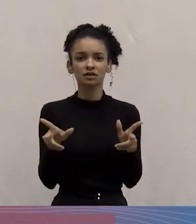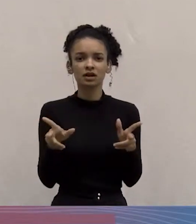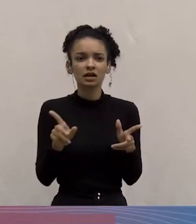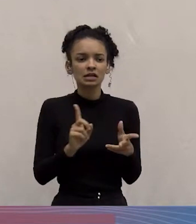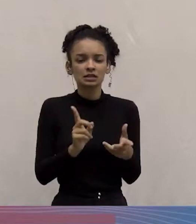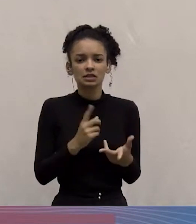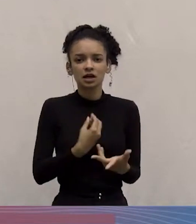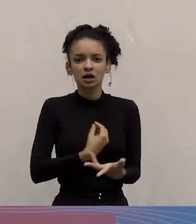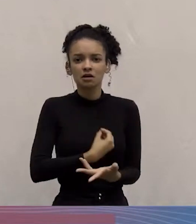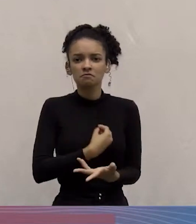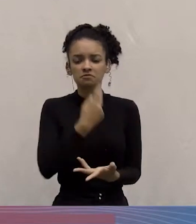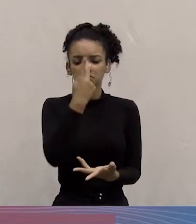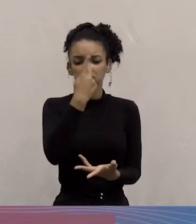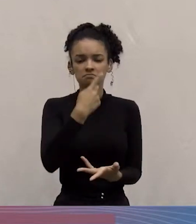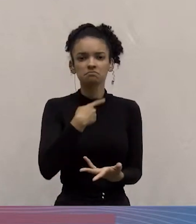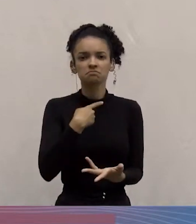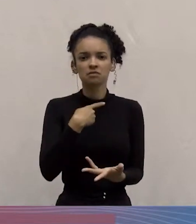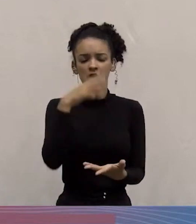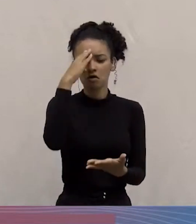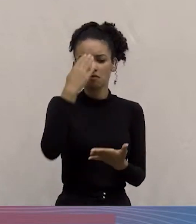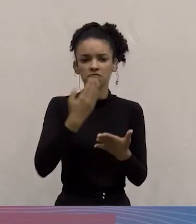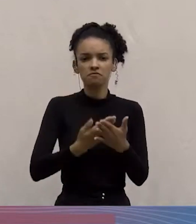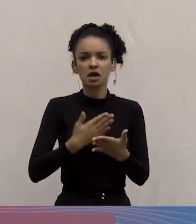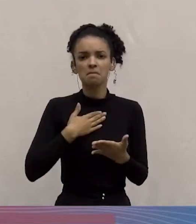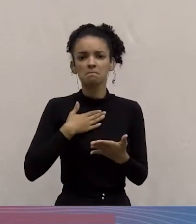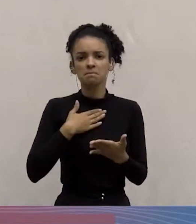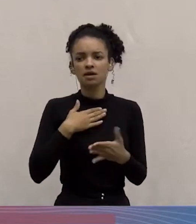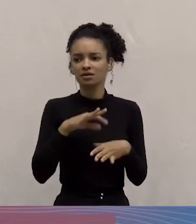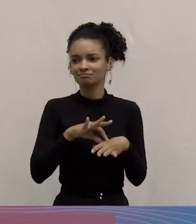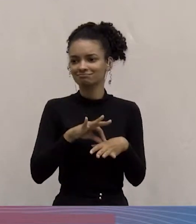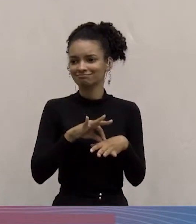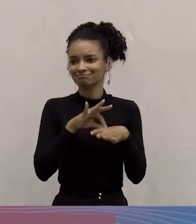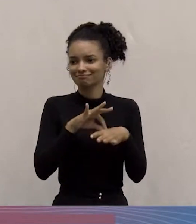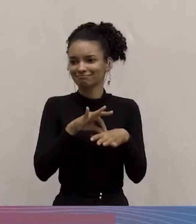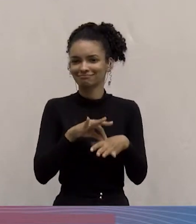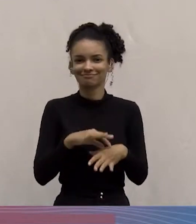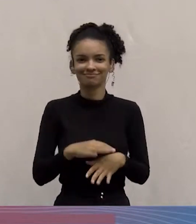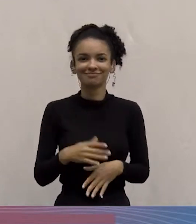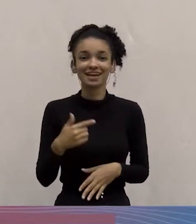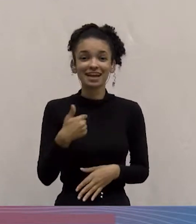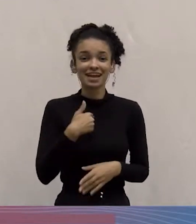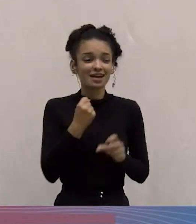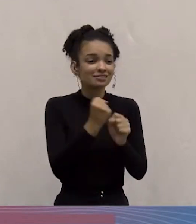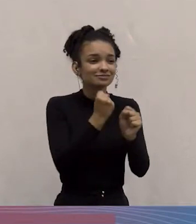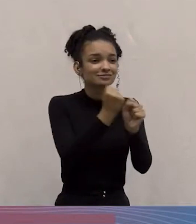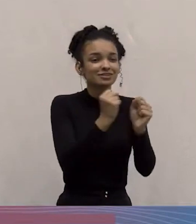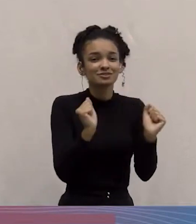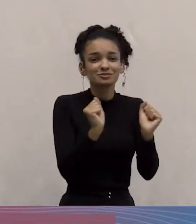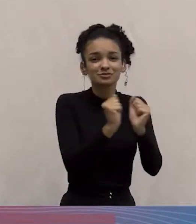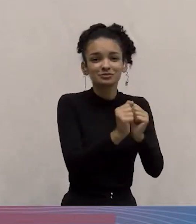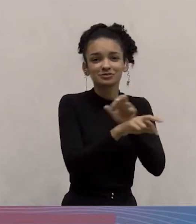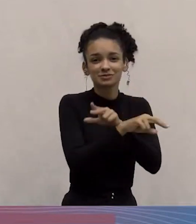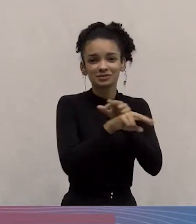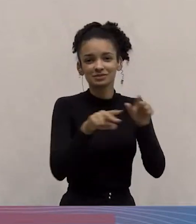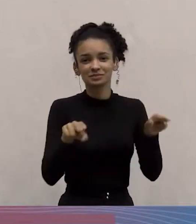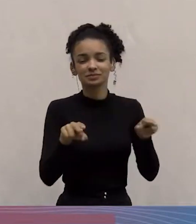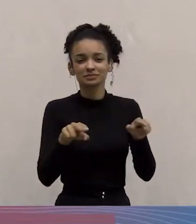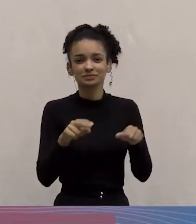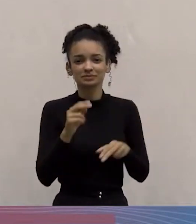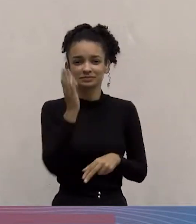Não ando mais na carne, não confio mais na carne. Estou sendo edificado juntamente com os irmãos.